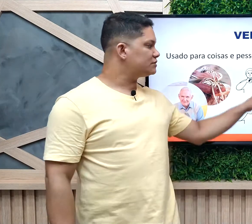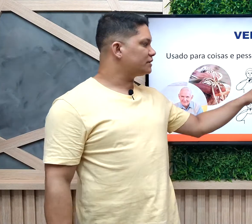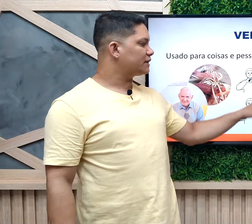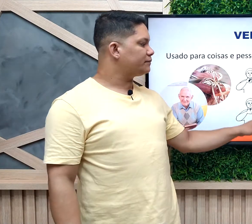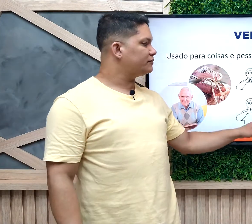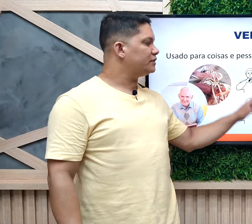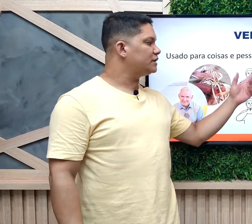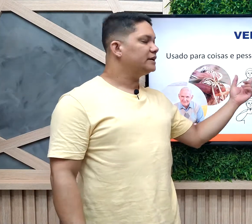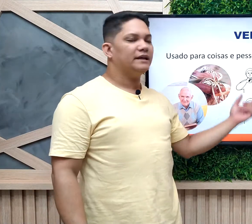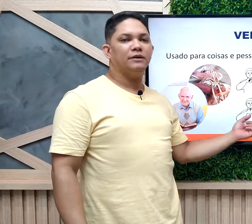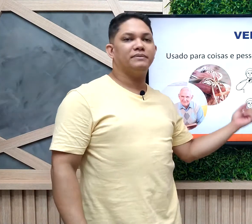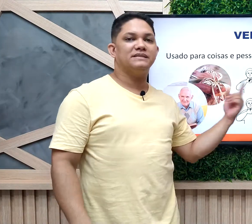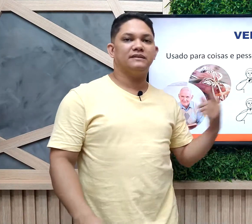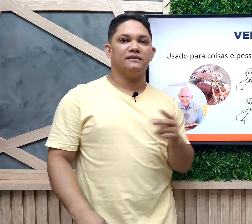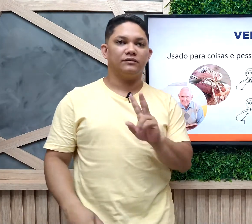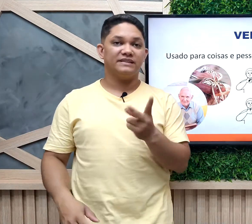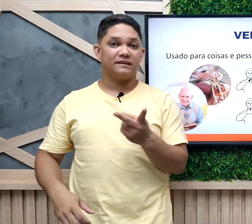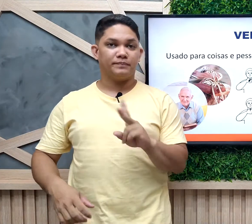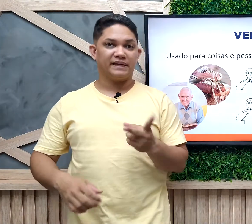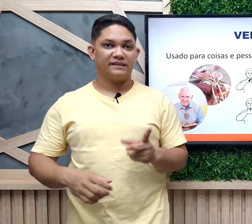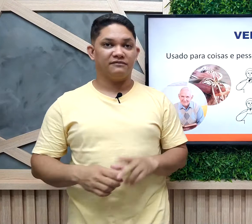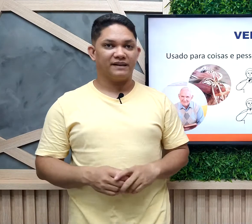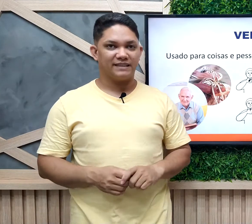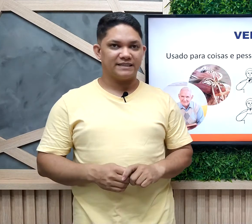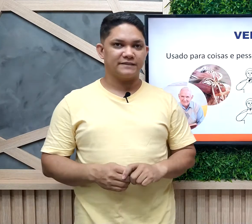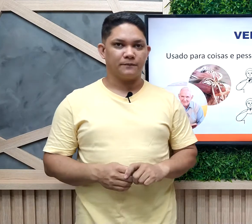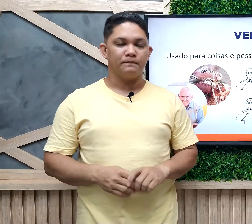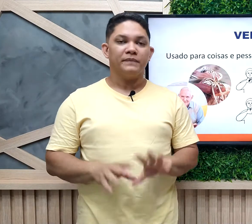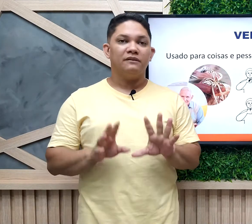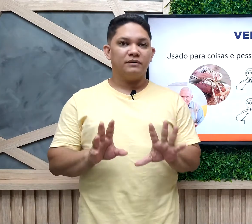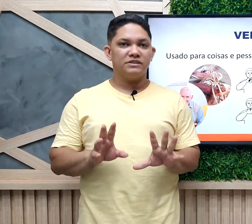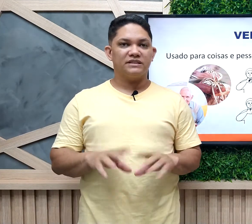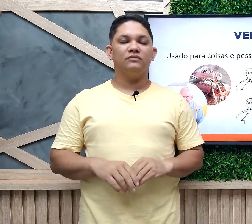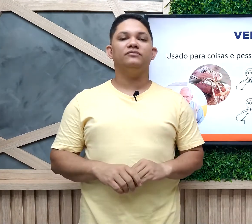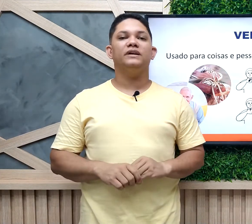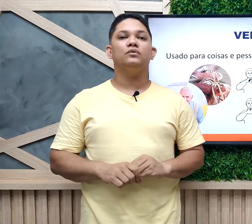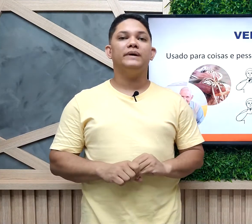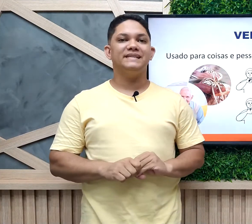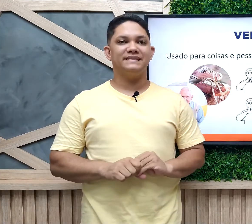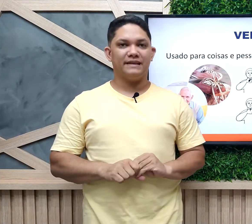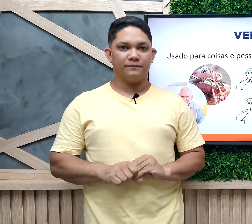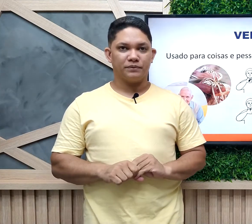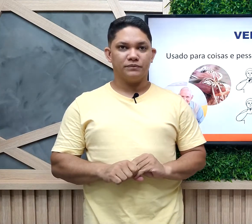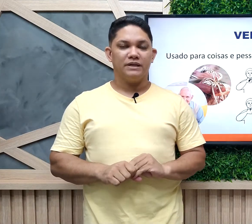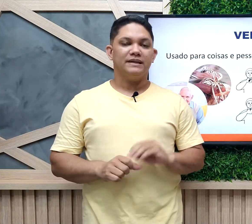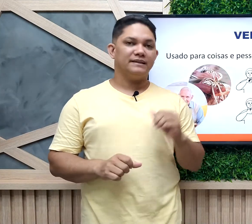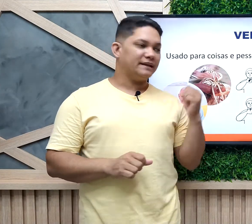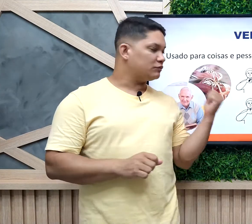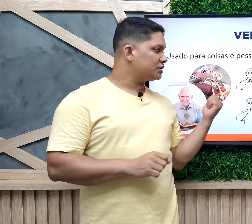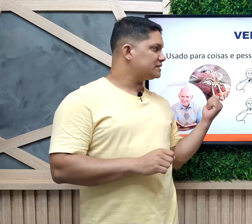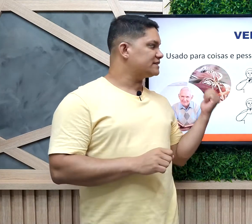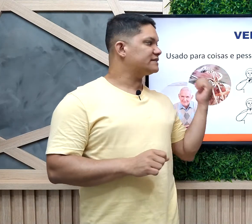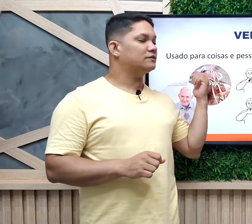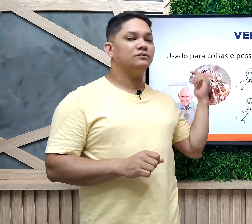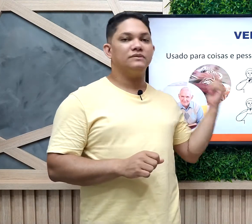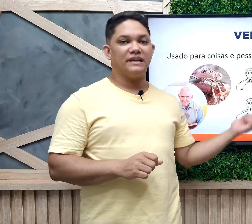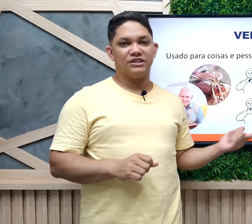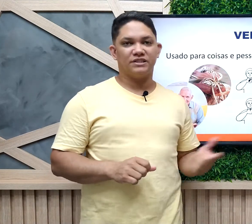dicionário Capovilla ele apresenta então essa pequena variação. Vamos então ver um exemplo da utilização deste